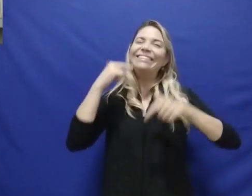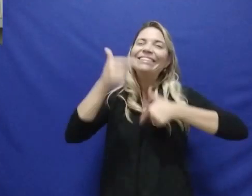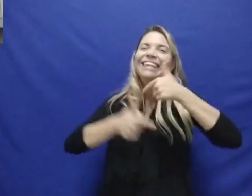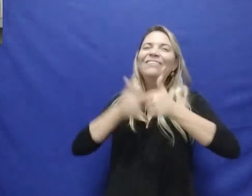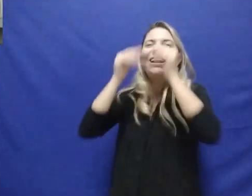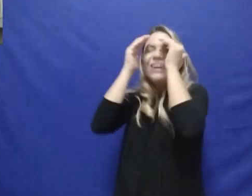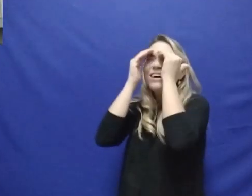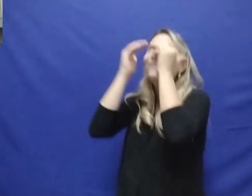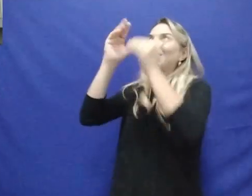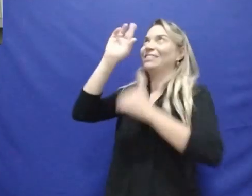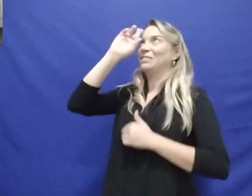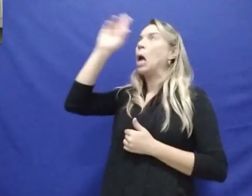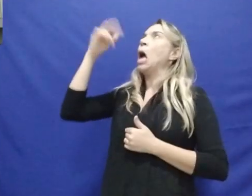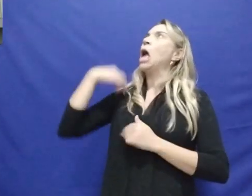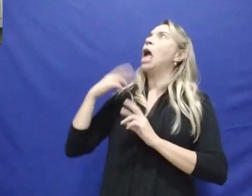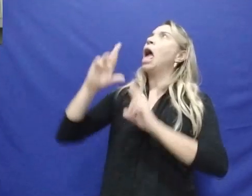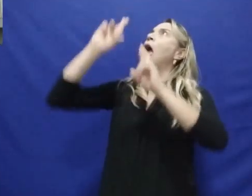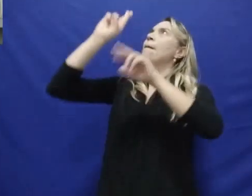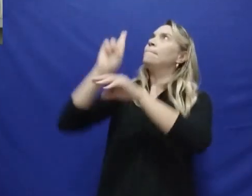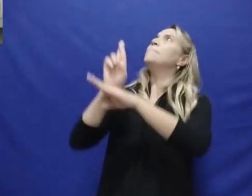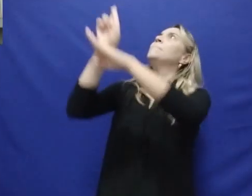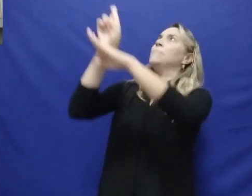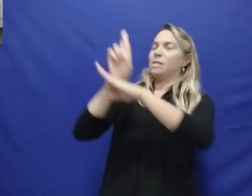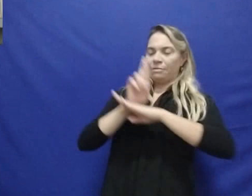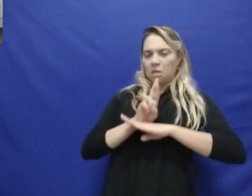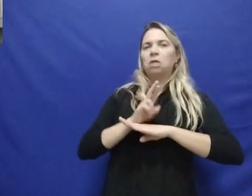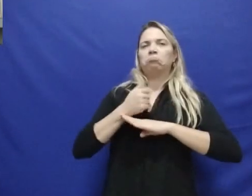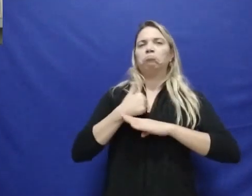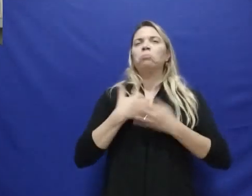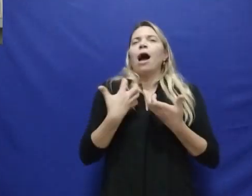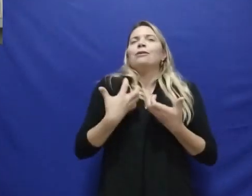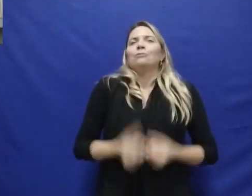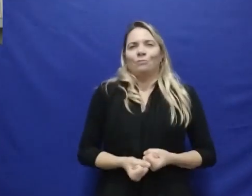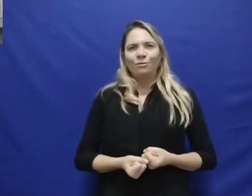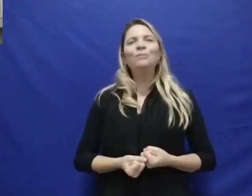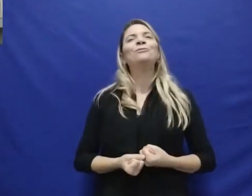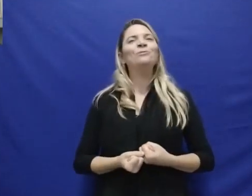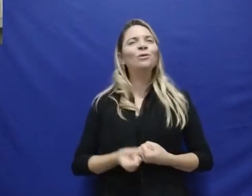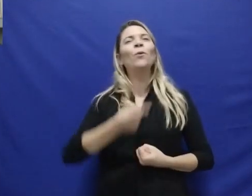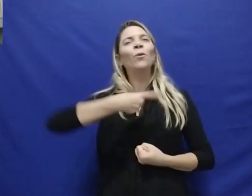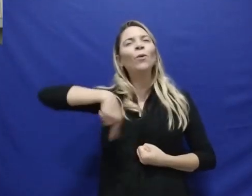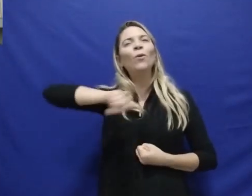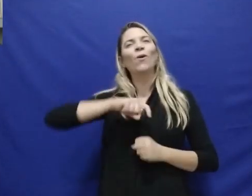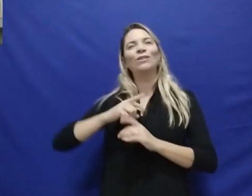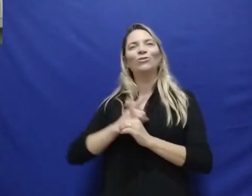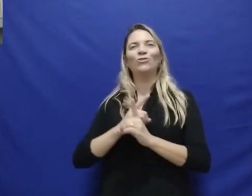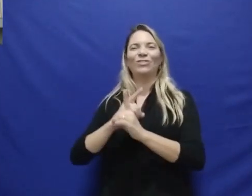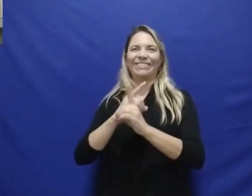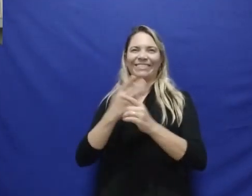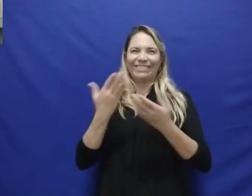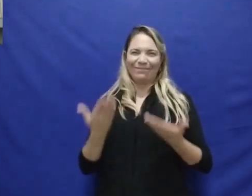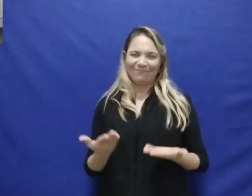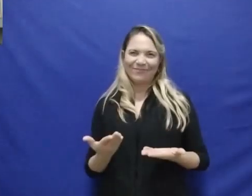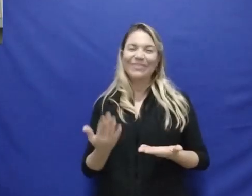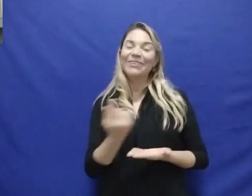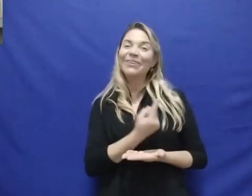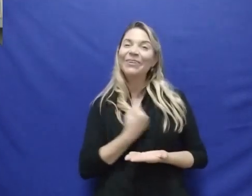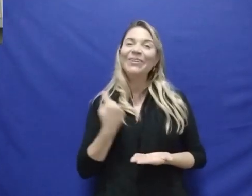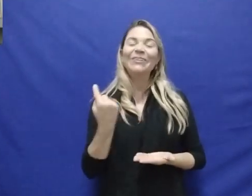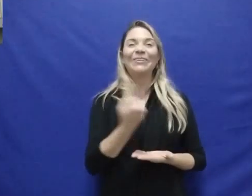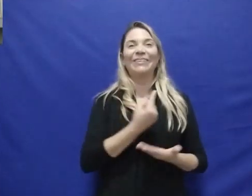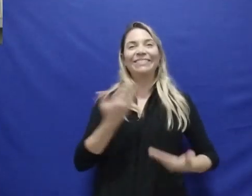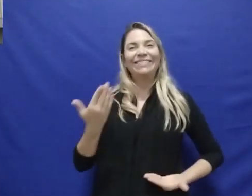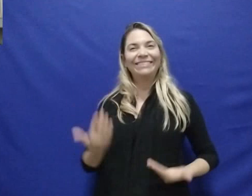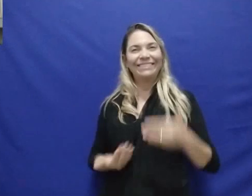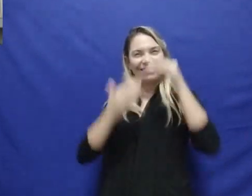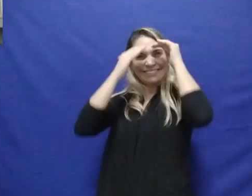a colheita. Precisamos levantar os olhos, porque o Senhor Jesus já nos tem dito que é hora de